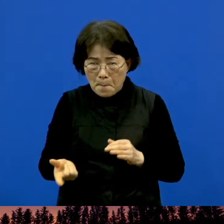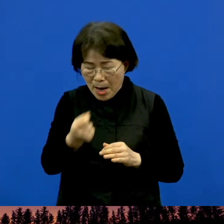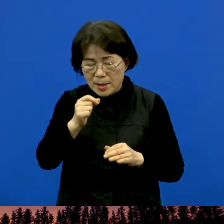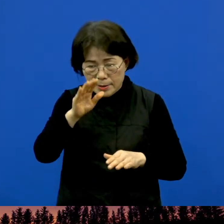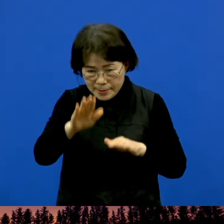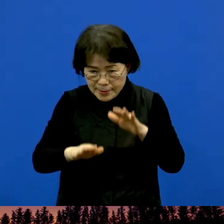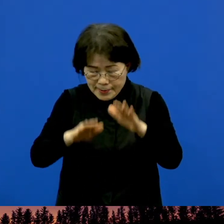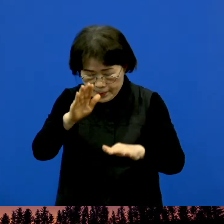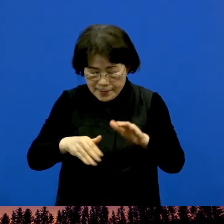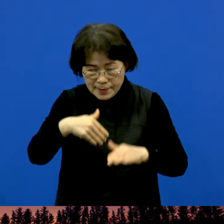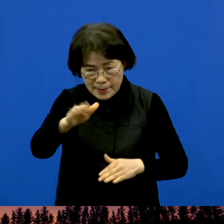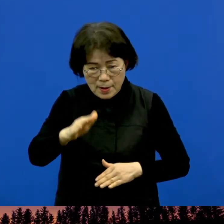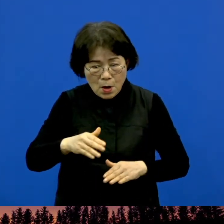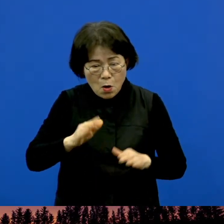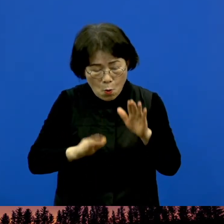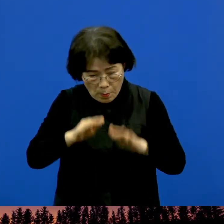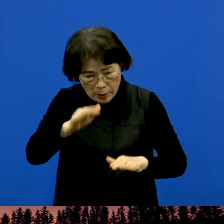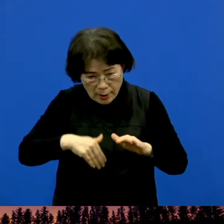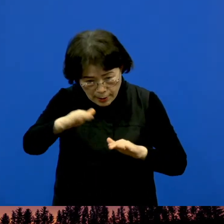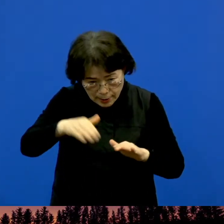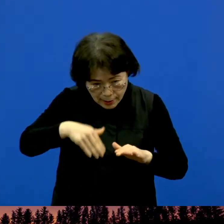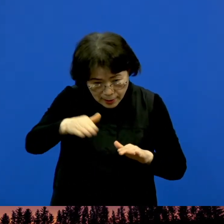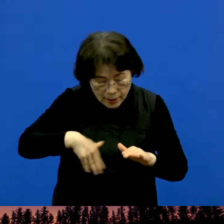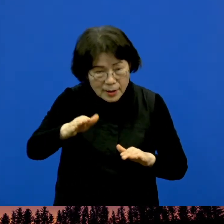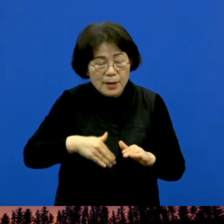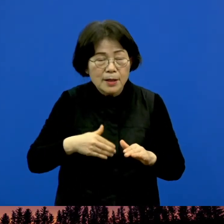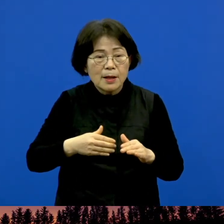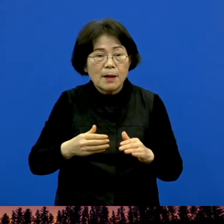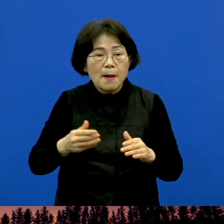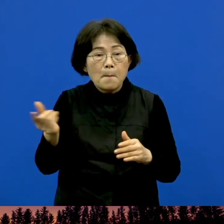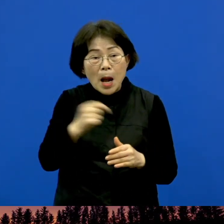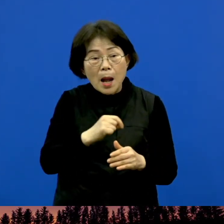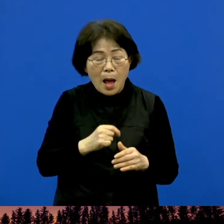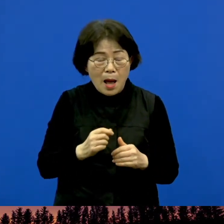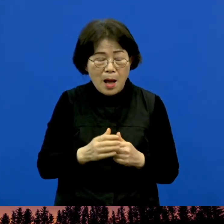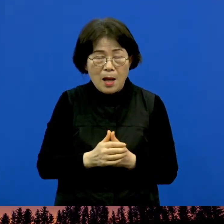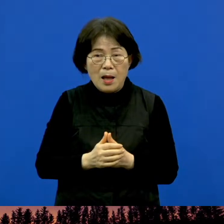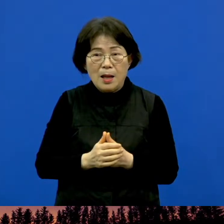왜 저렇게 왔다 갔다 그렇게 막 하는데 웃기는 거죠 사실은.